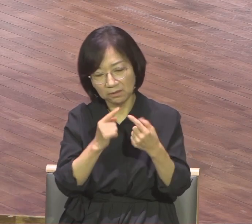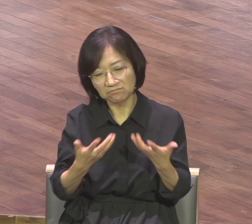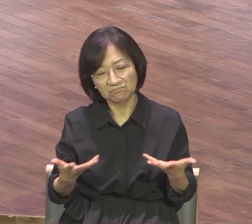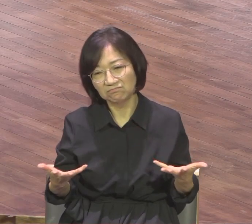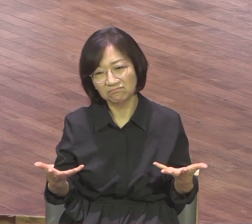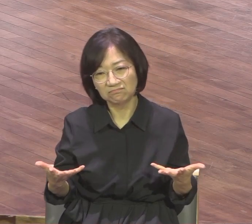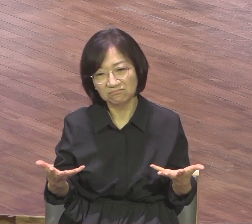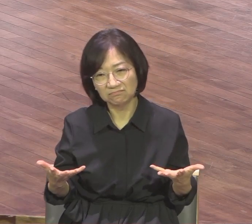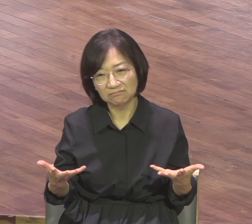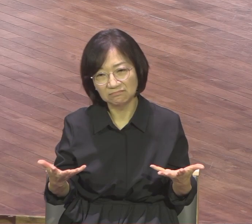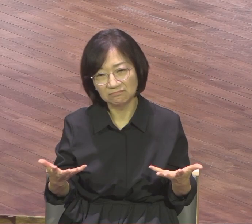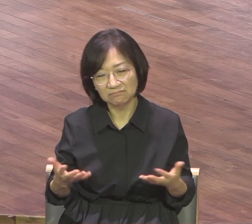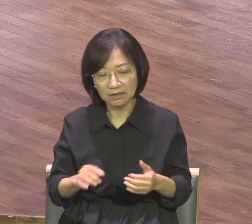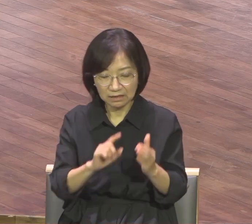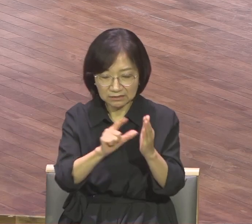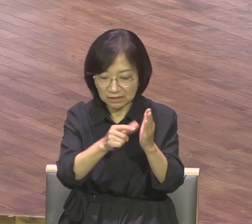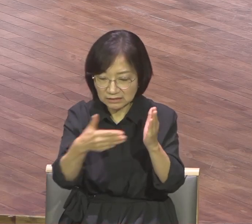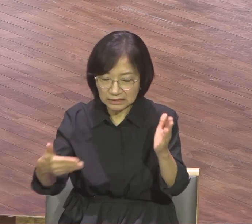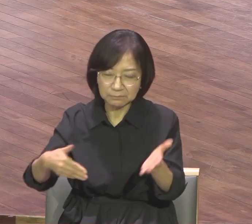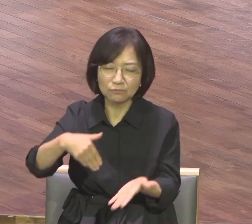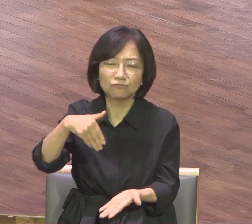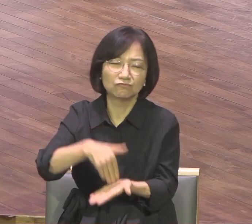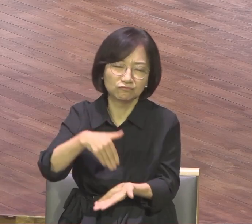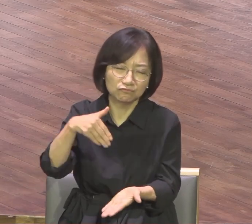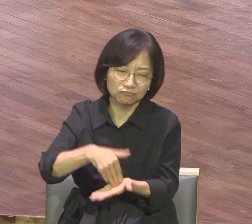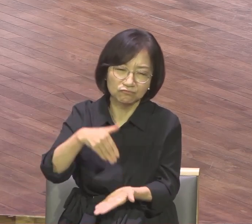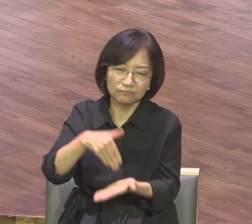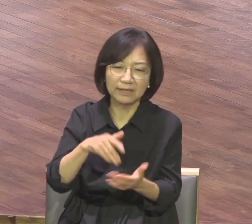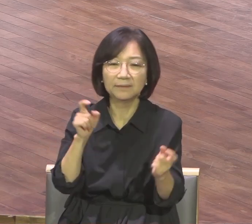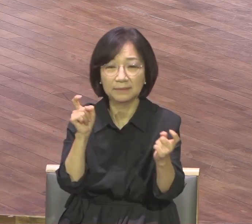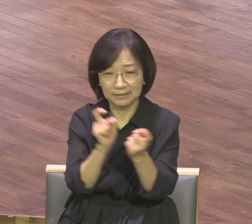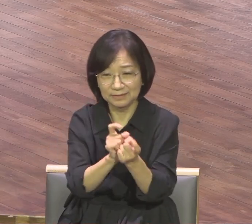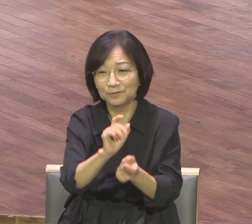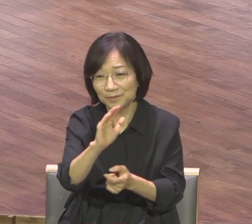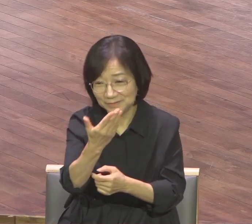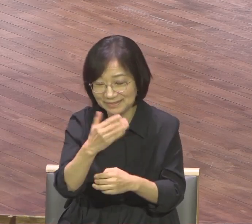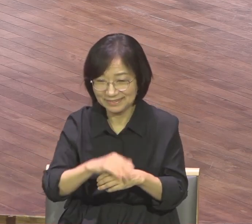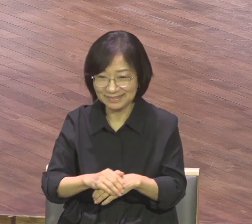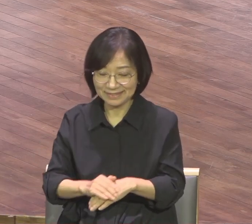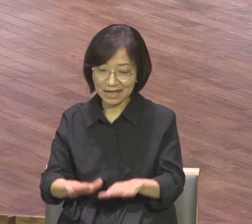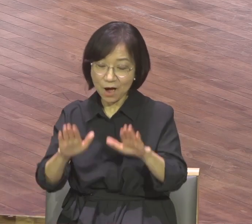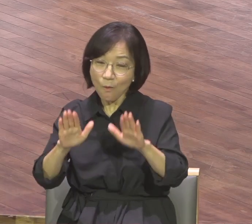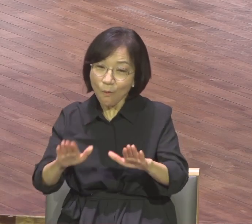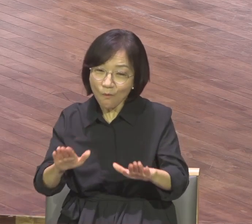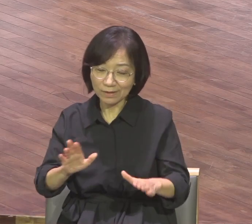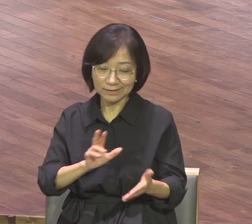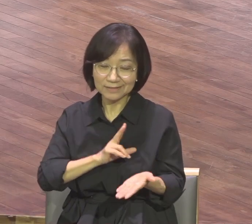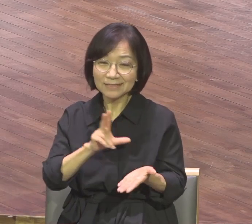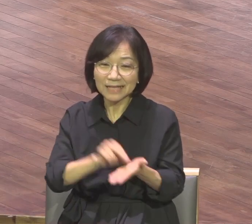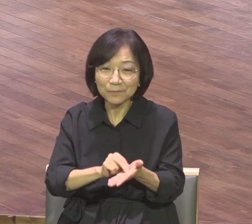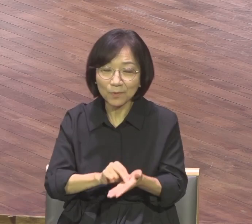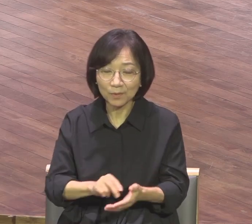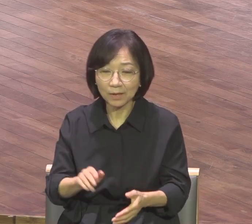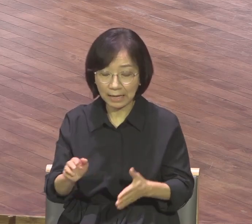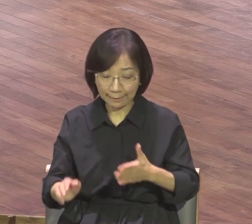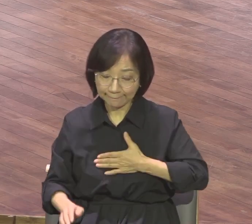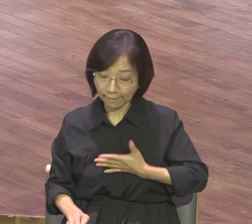다 후회할 수밖에 없는 결론이 오게 돼 있어. 오늘 말씀 제목이 뭐예요? 무엇으로